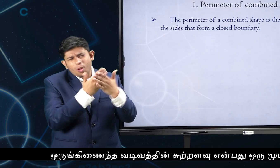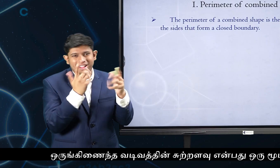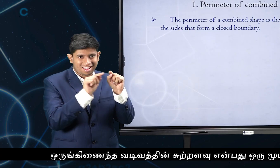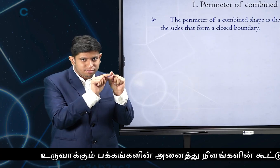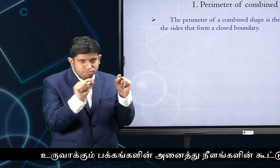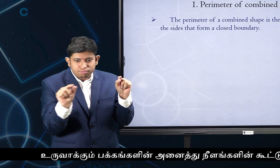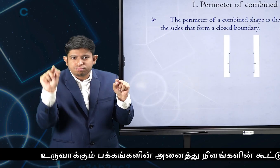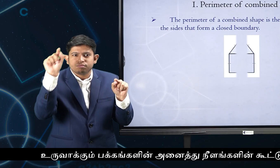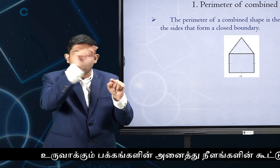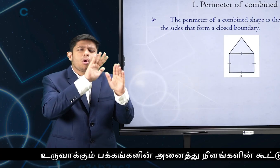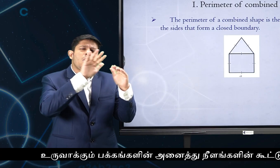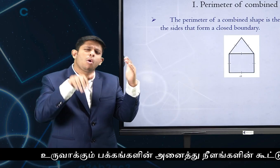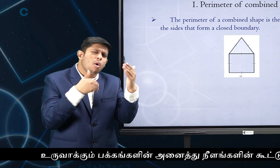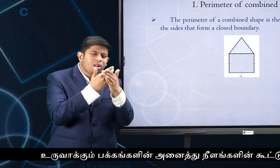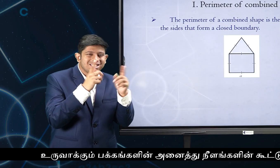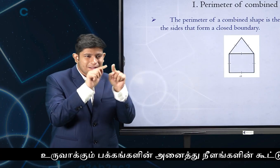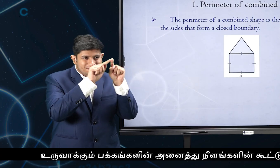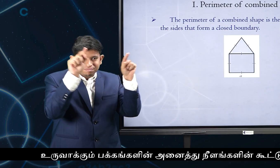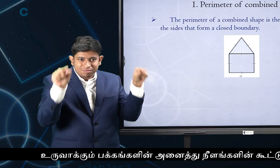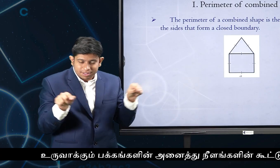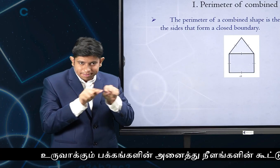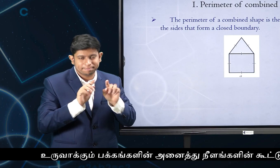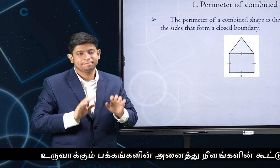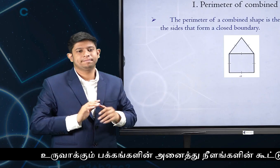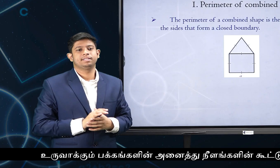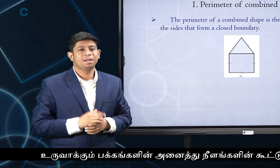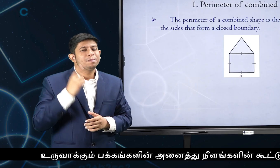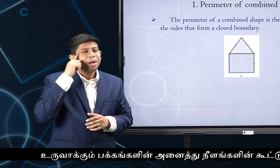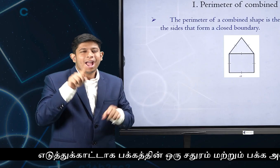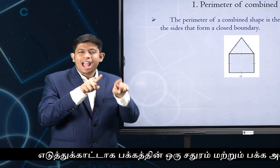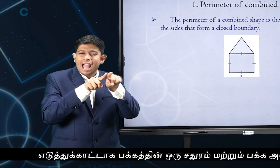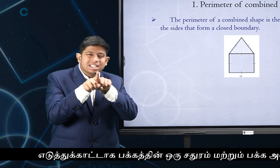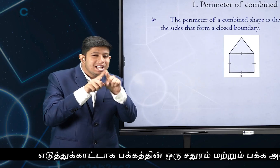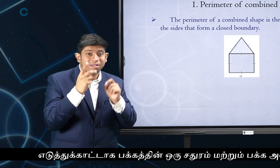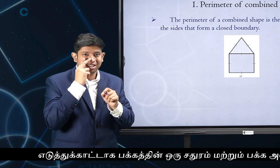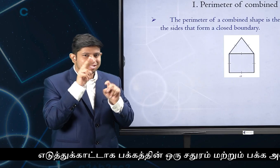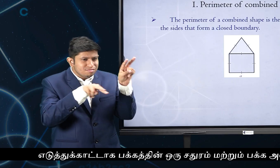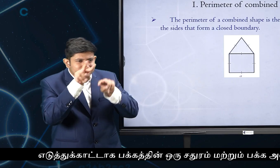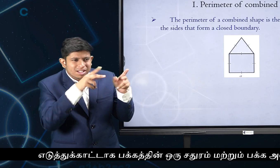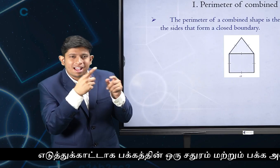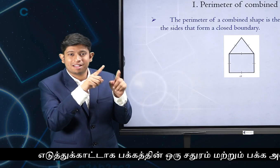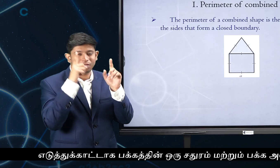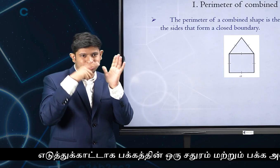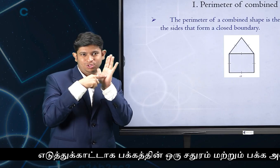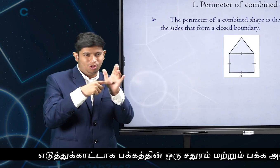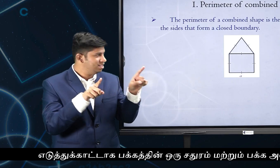எல்லையை உருவாக்கும் பக்கங்களின் அனைத்து நீளத்தின் கூட்டுத்தொகை ஆகும். எடுத்துக்காட்டாக, பக்கத்தின் ஒரு சதுரம்